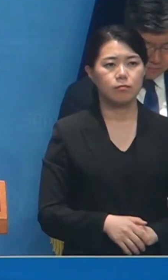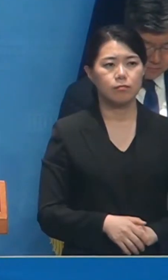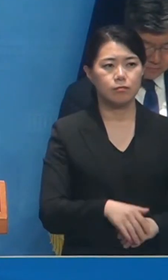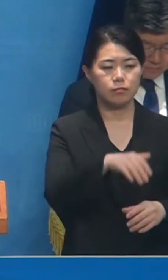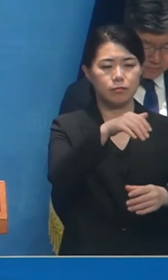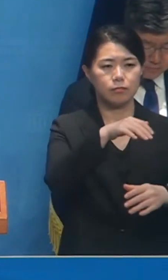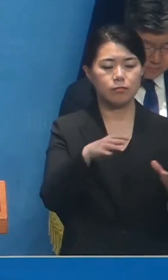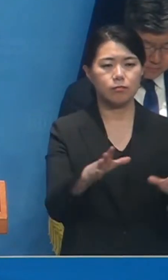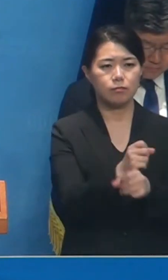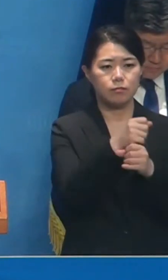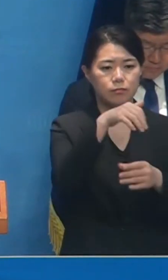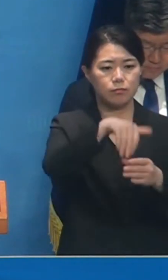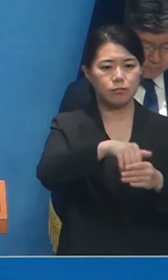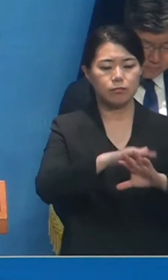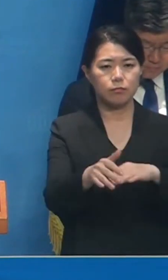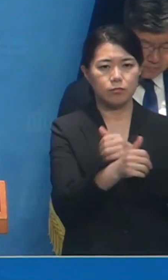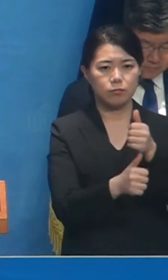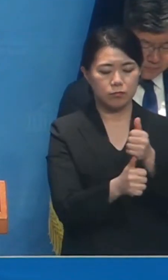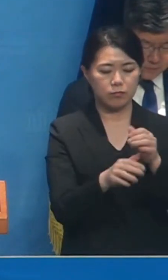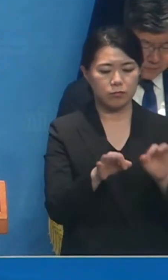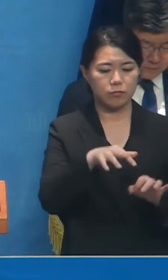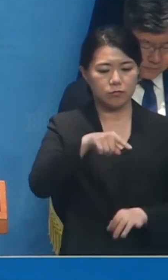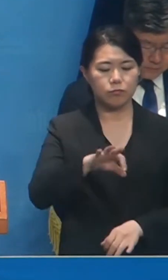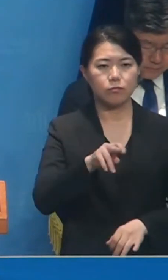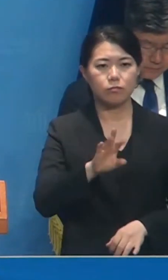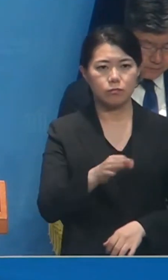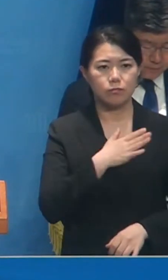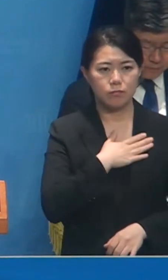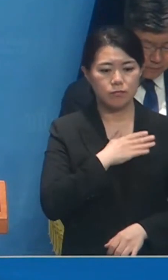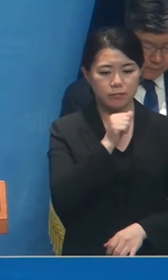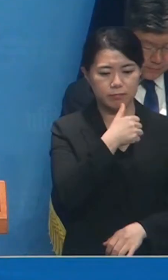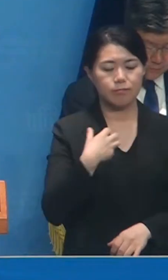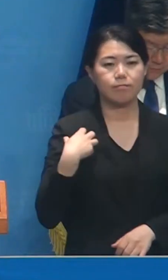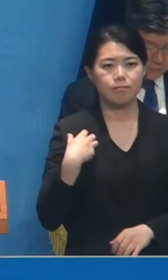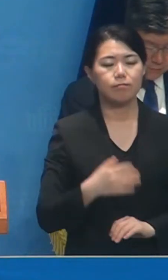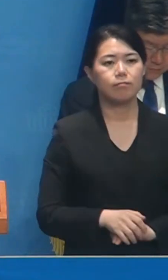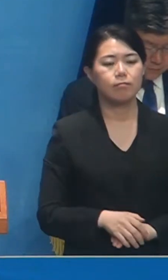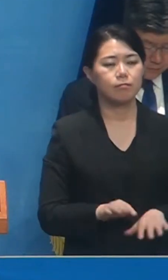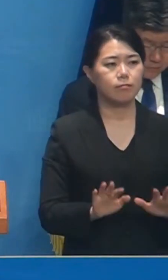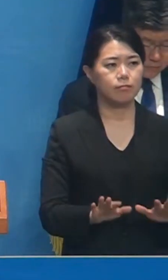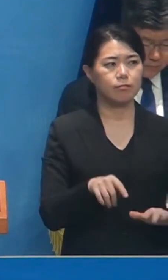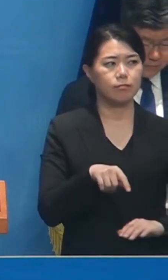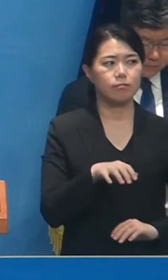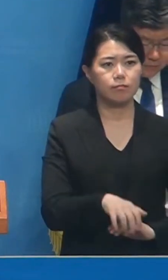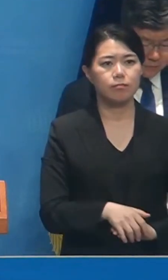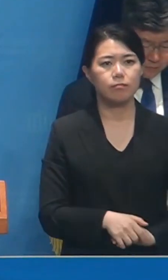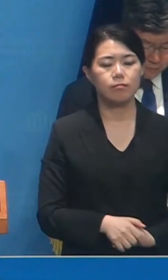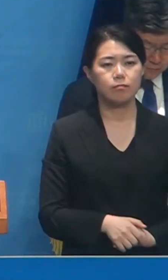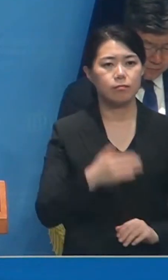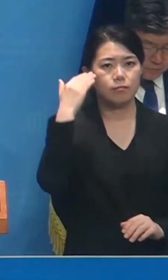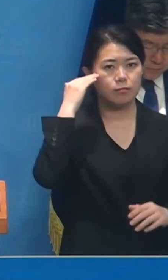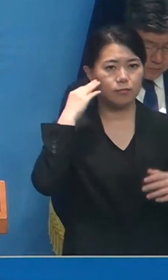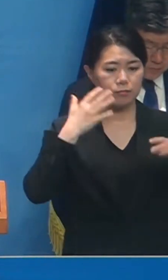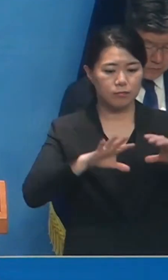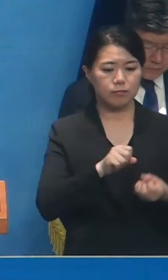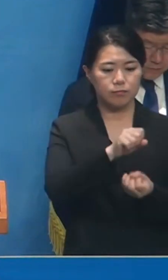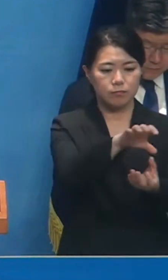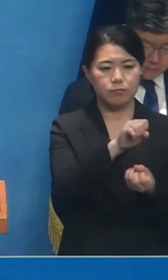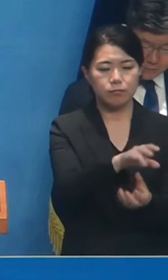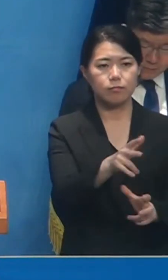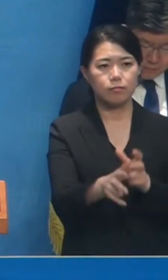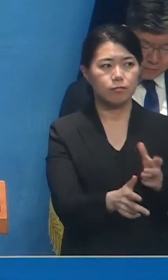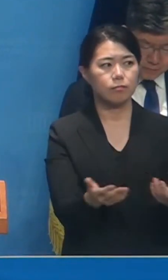총괄선대의 노동본부장을 맡은 김주영이 사회를 보게 됐습니다. 오늘 이 자리는 대한민국의